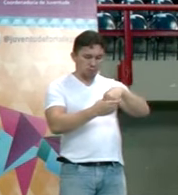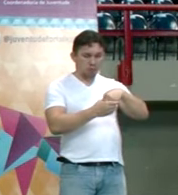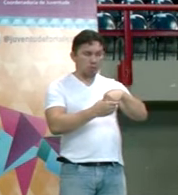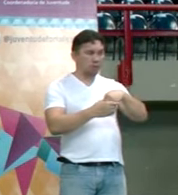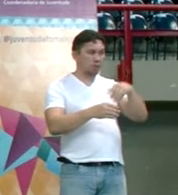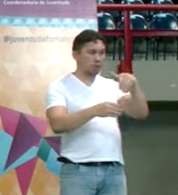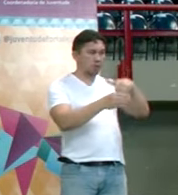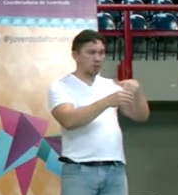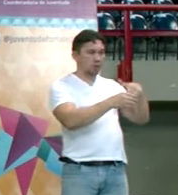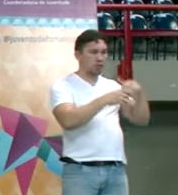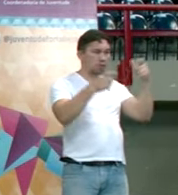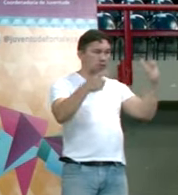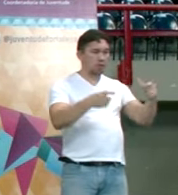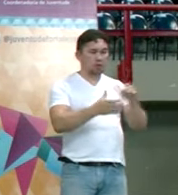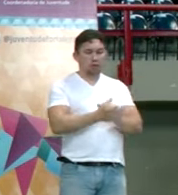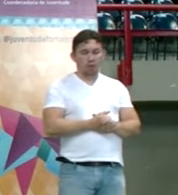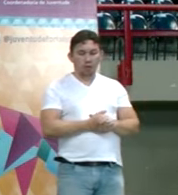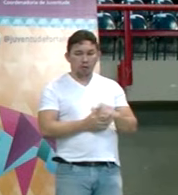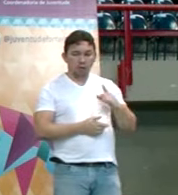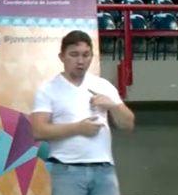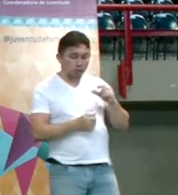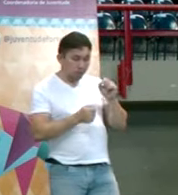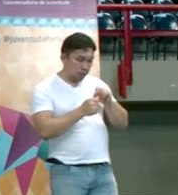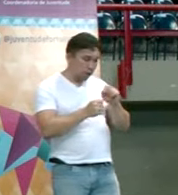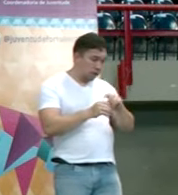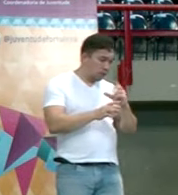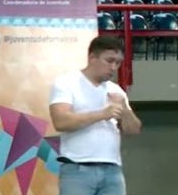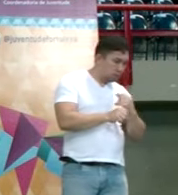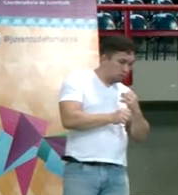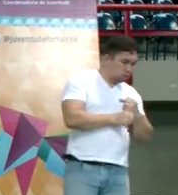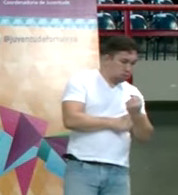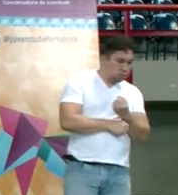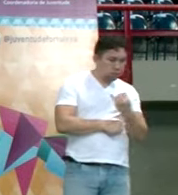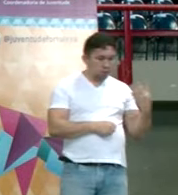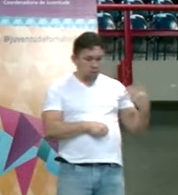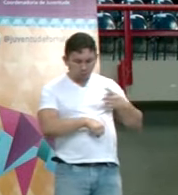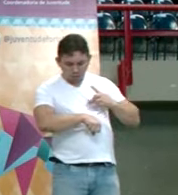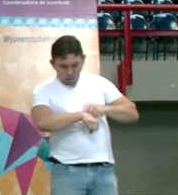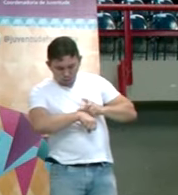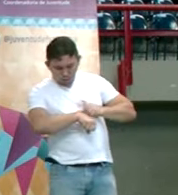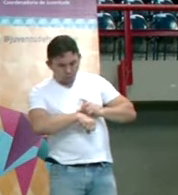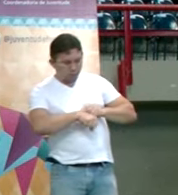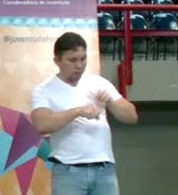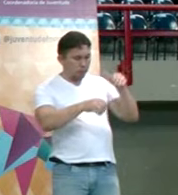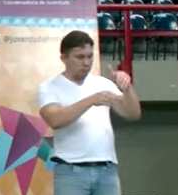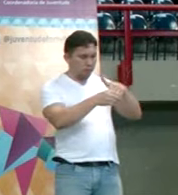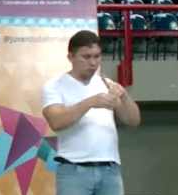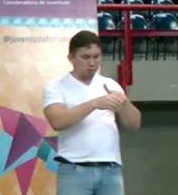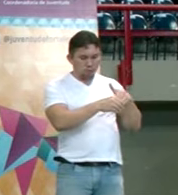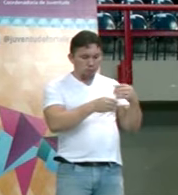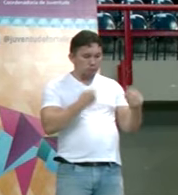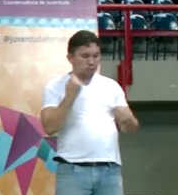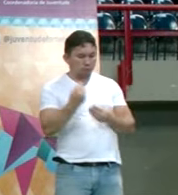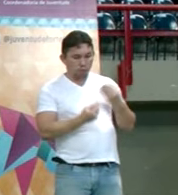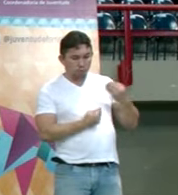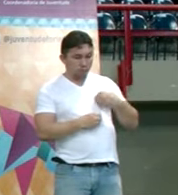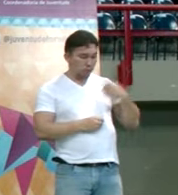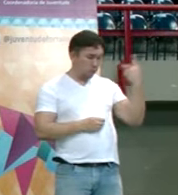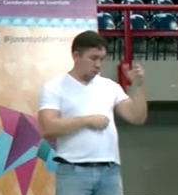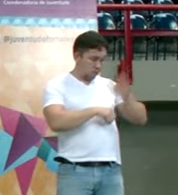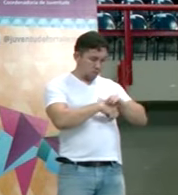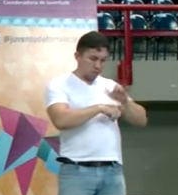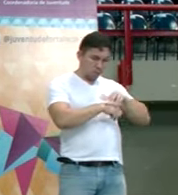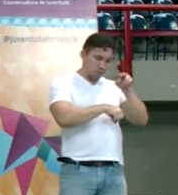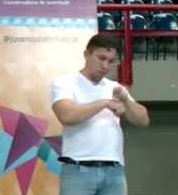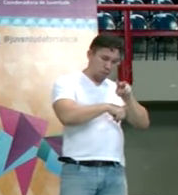aí a pergunta é o seguinte para fazer um Estimativa de quanto tempo um eleitor gasta na votação o mesário